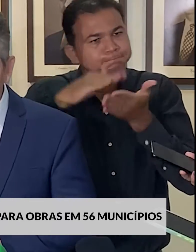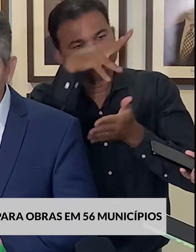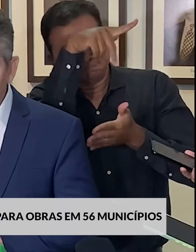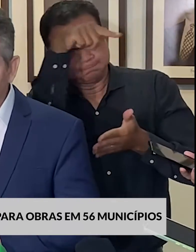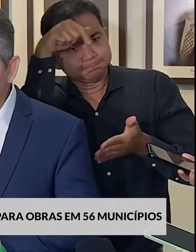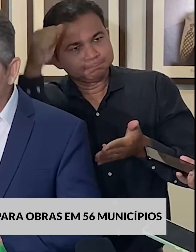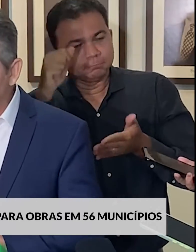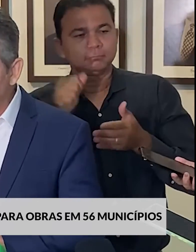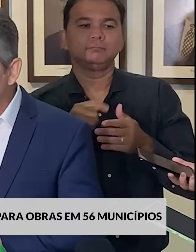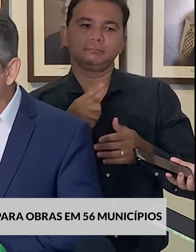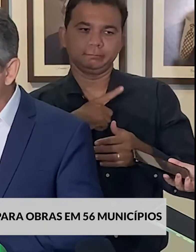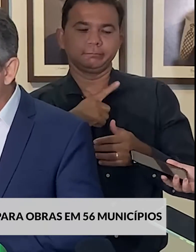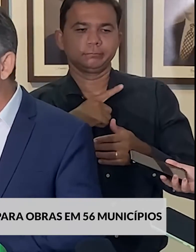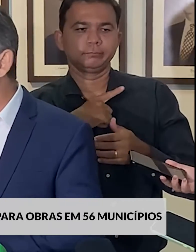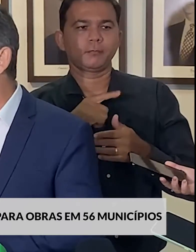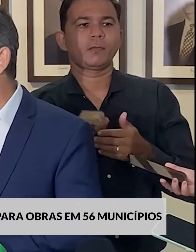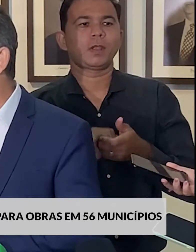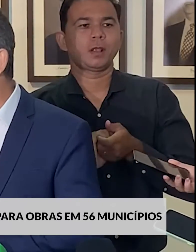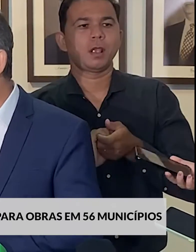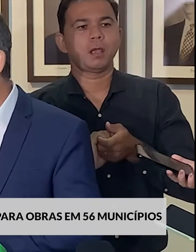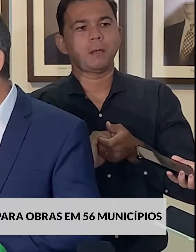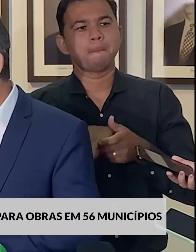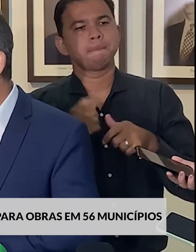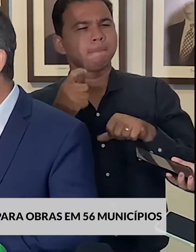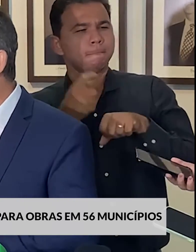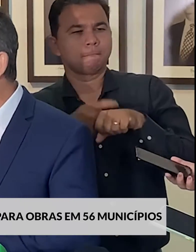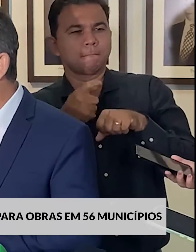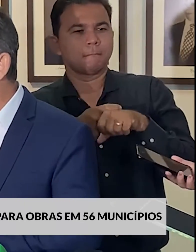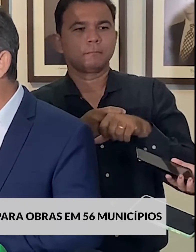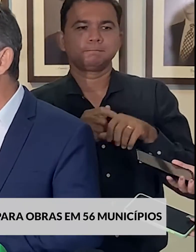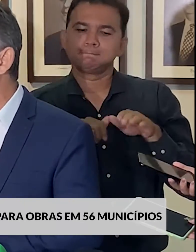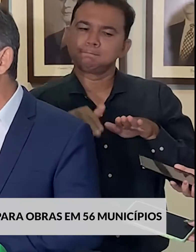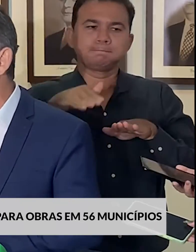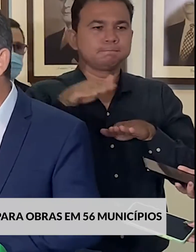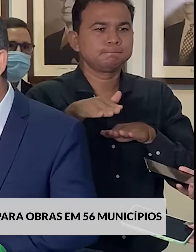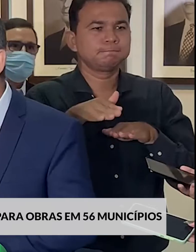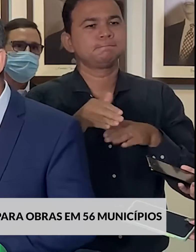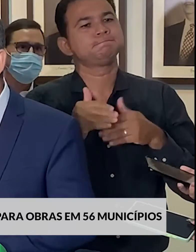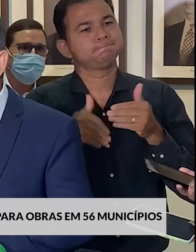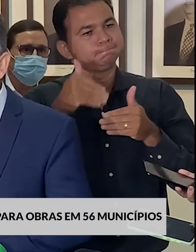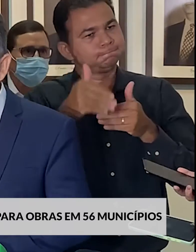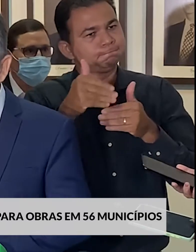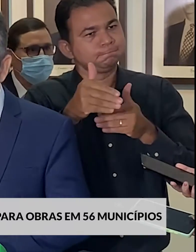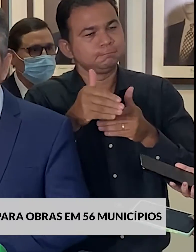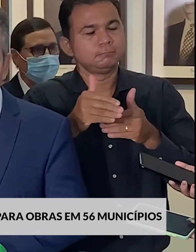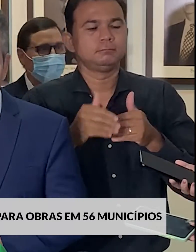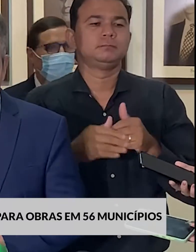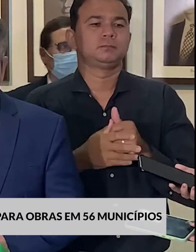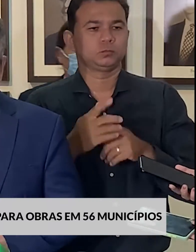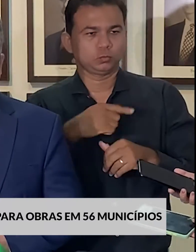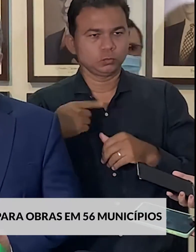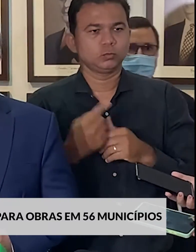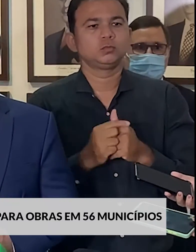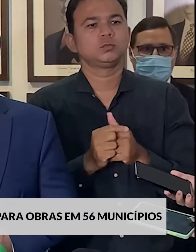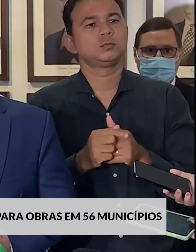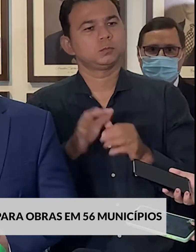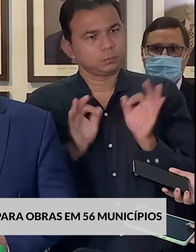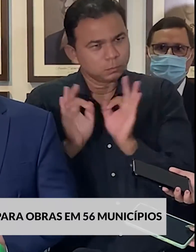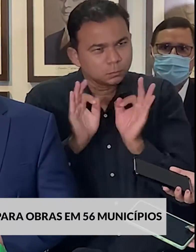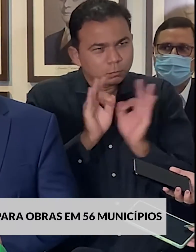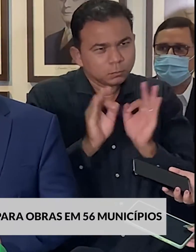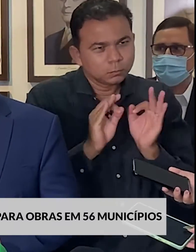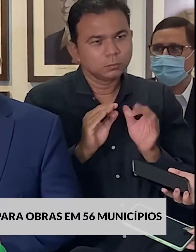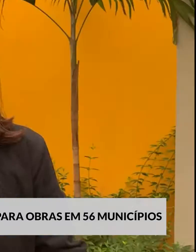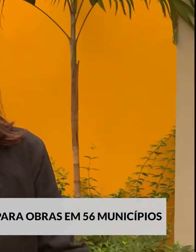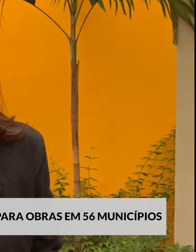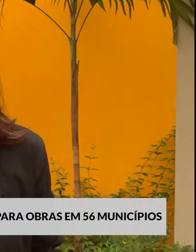Grosso. Então nós temos aí a concretização, mais um passo de concretização daquilo que nós demonstramos no planejamento do